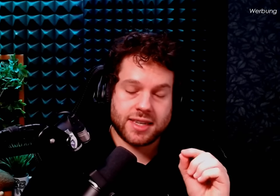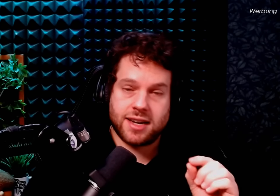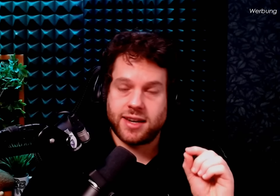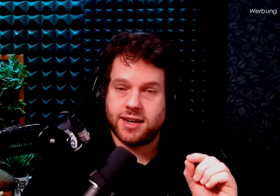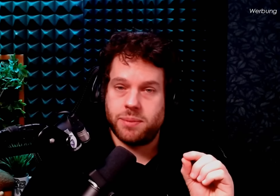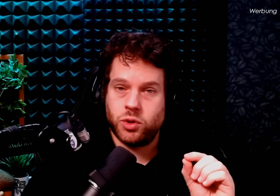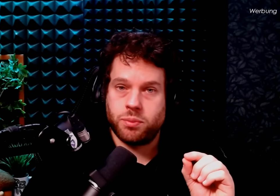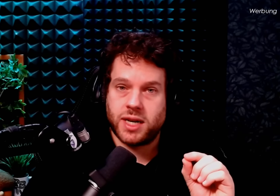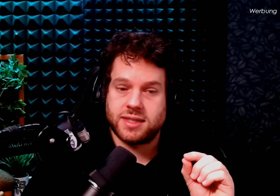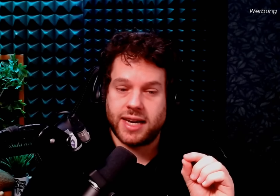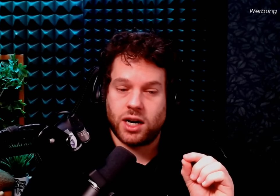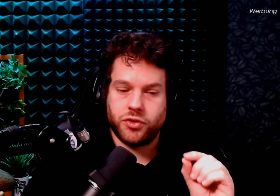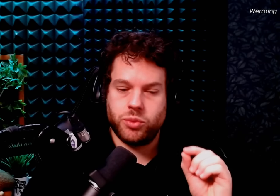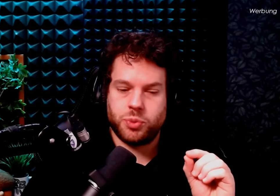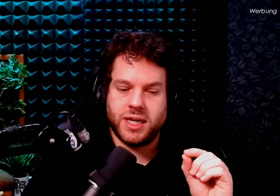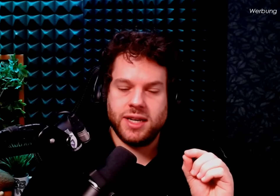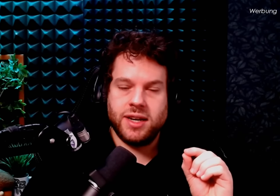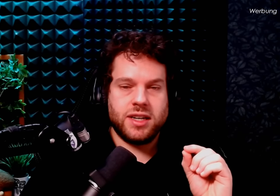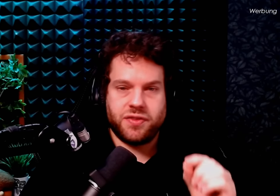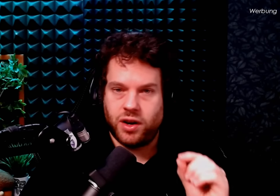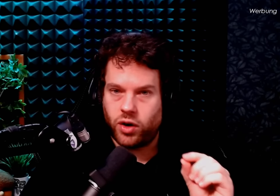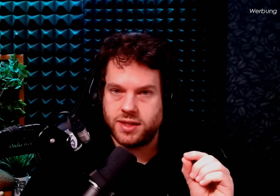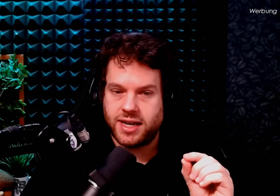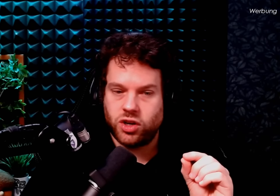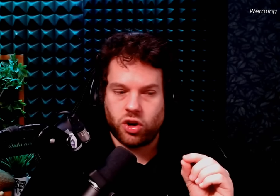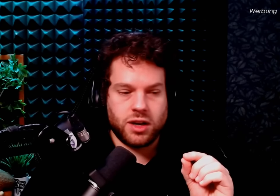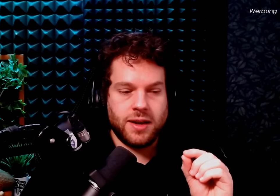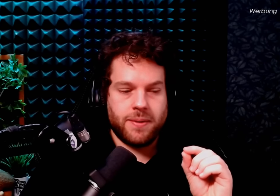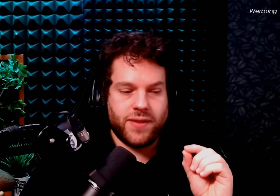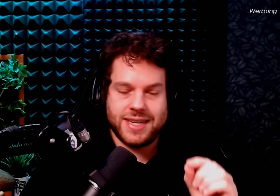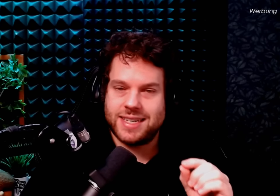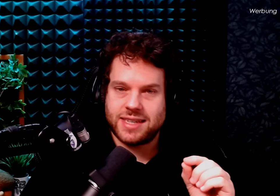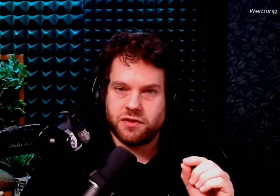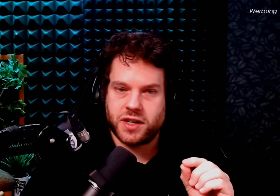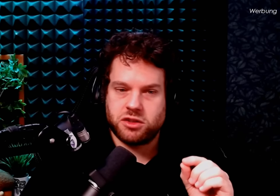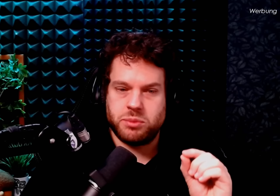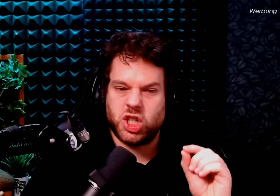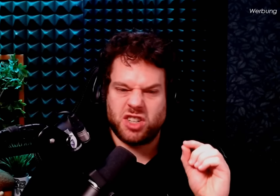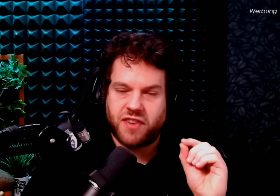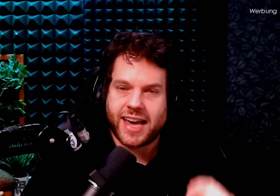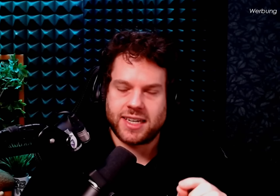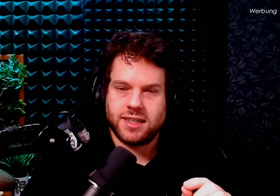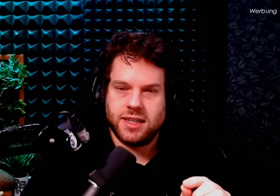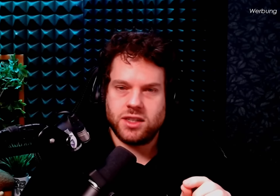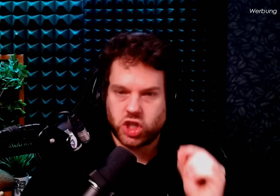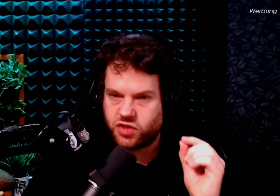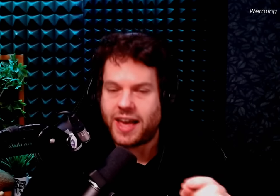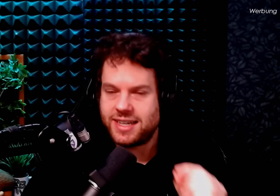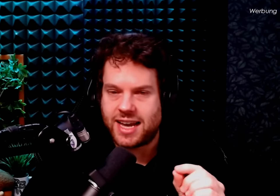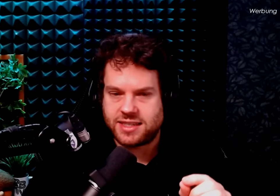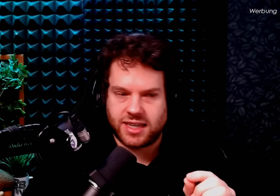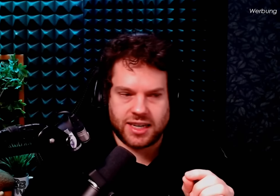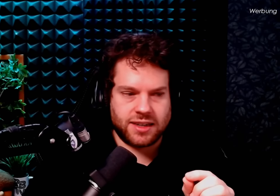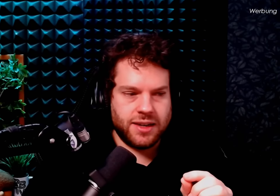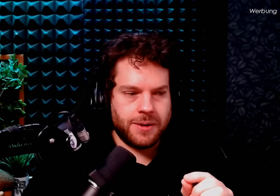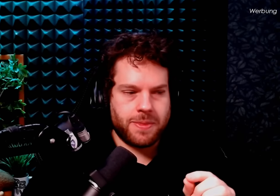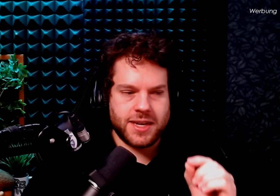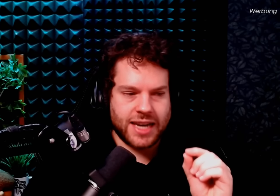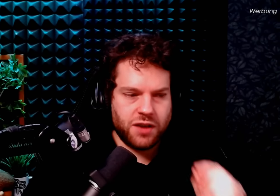jetzt gerade dreieinhalb Minuten meiner Zeit auf dem Spiel, die verloren sein können, wenn ich jetzt einfach zu dem Schwachen, zur Schwachen Kasse gehe. Wenn ich